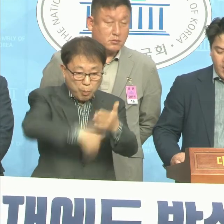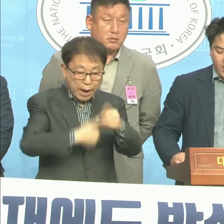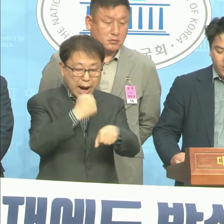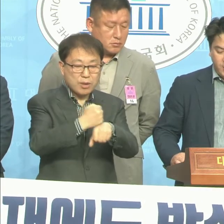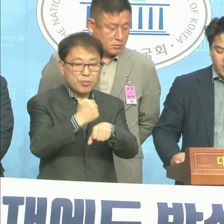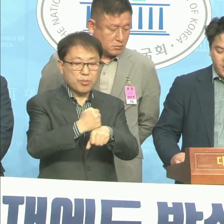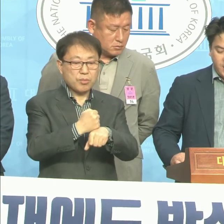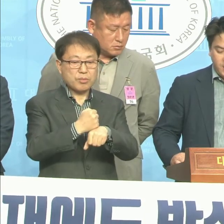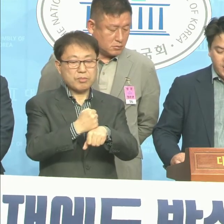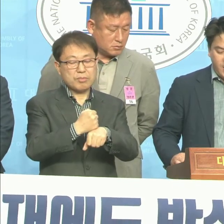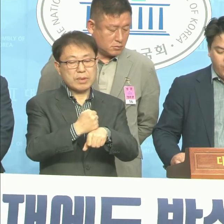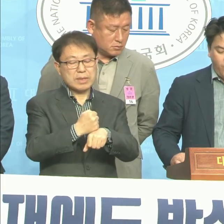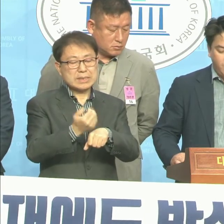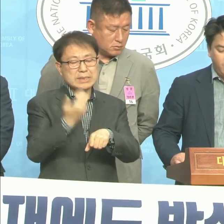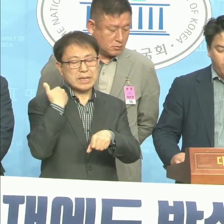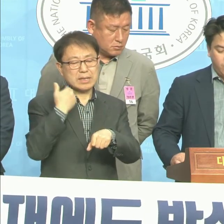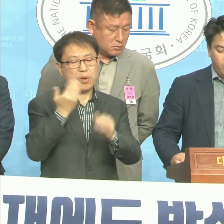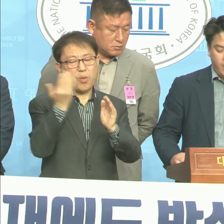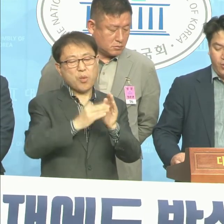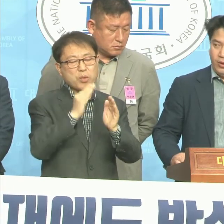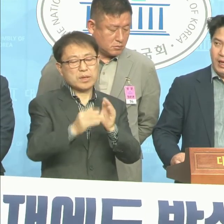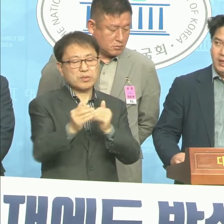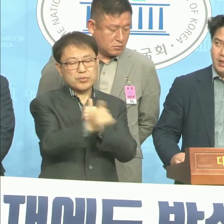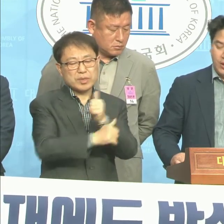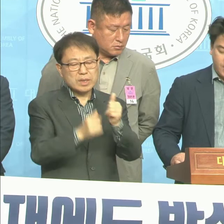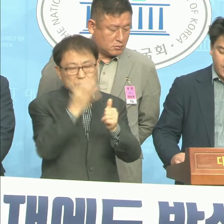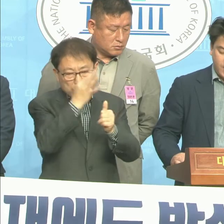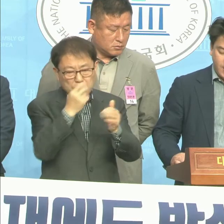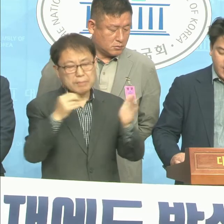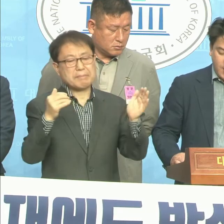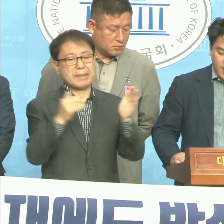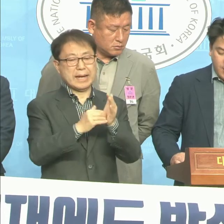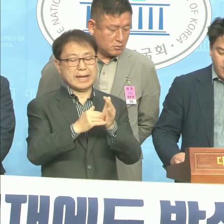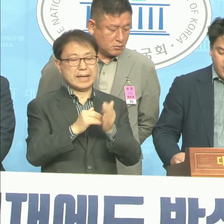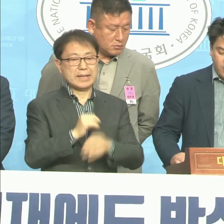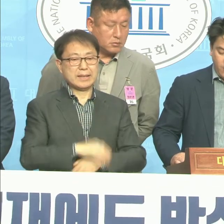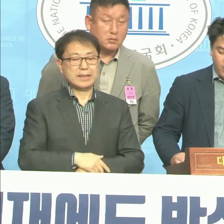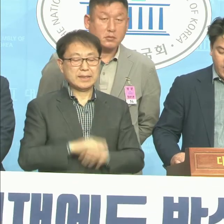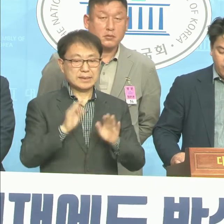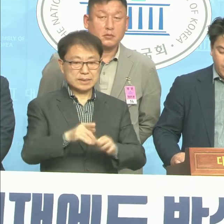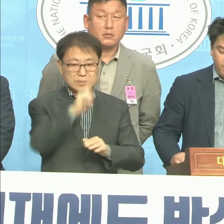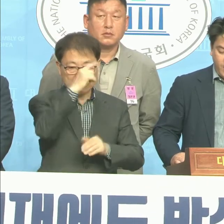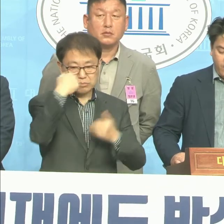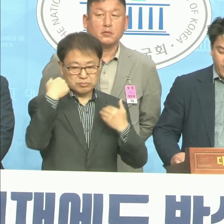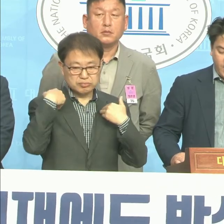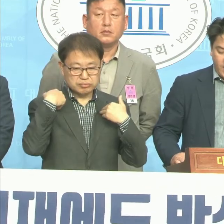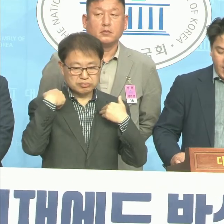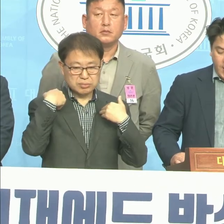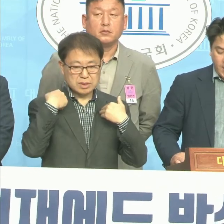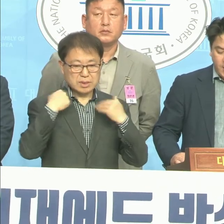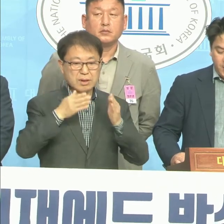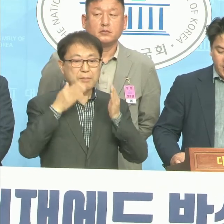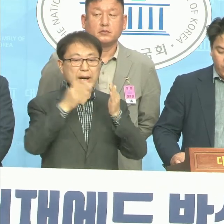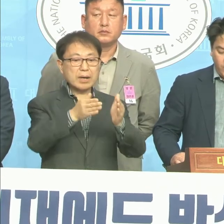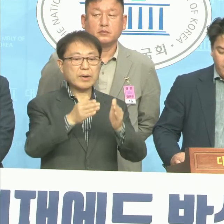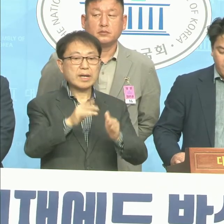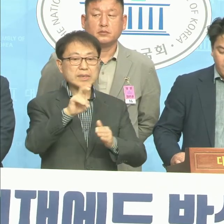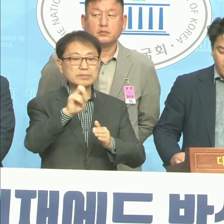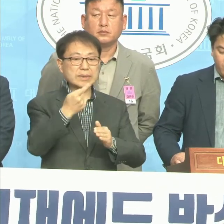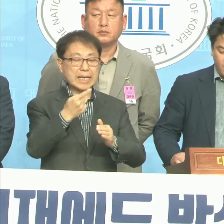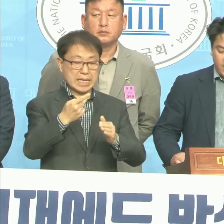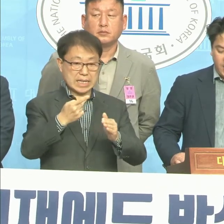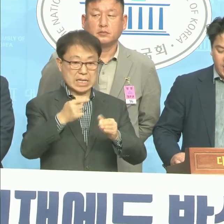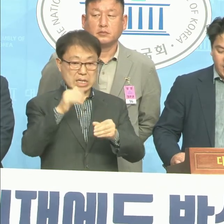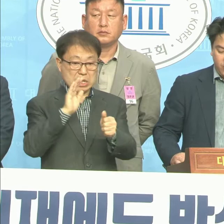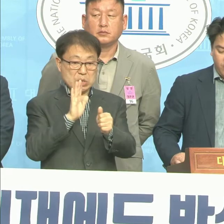이루어진 것이 지난해 공정이 조사로 알려지게 됐다 현 정권과 국정 방향과 21대 총선을